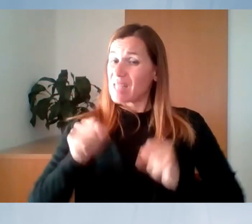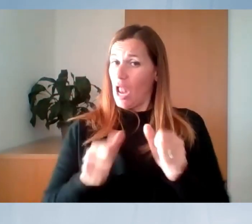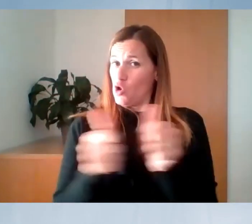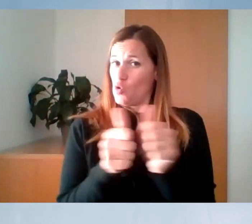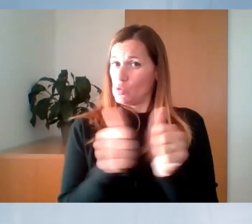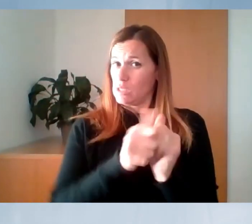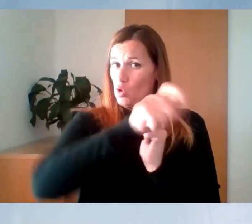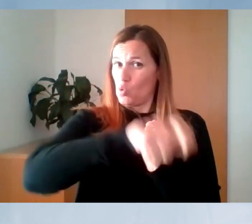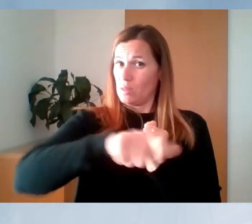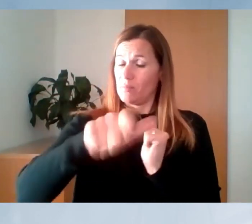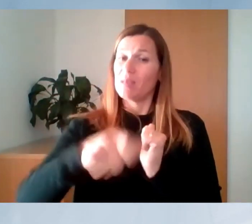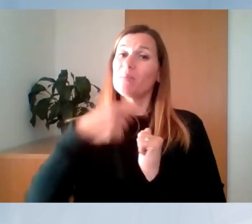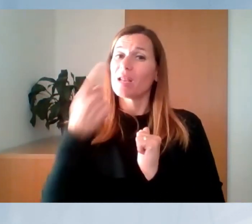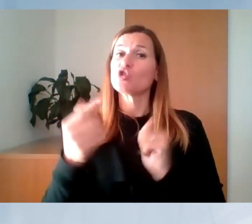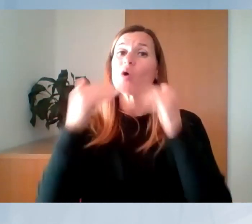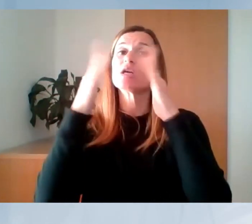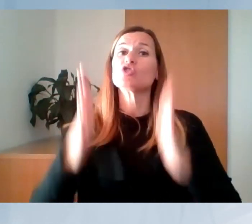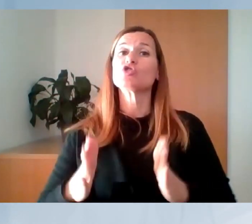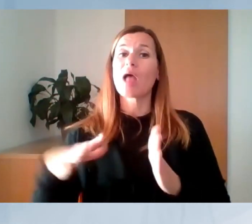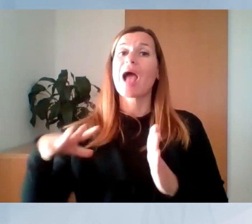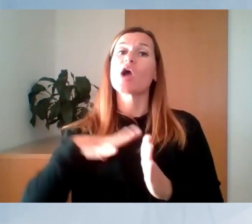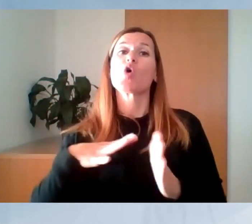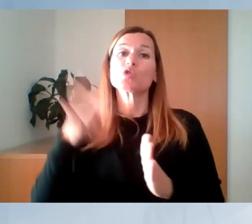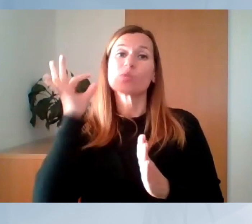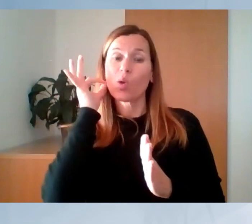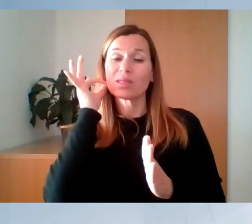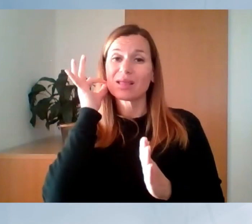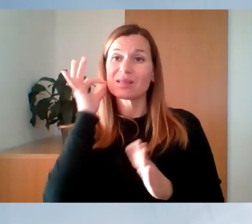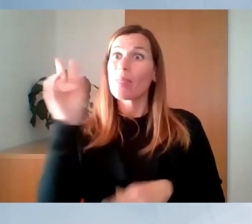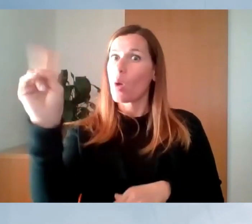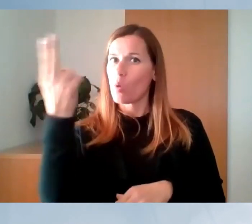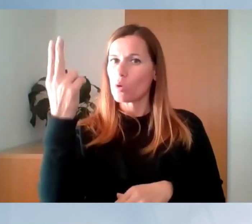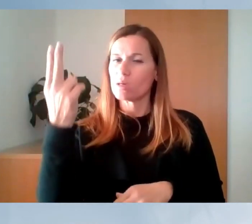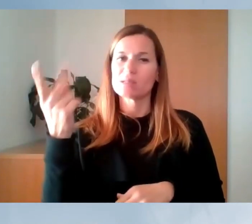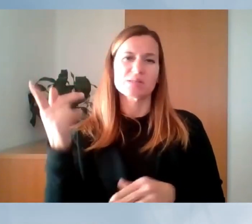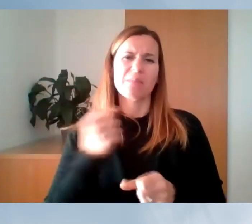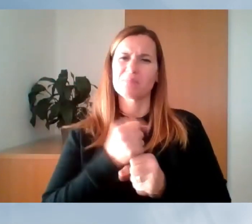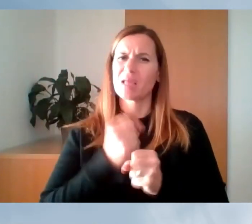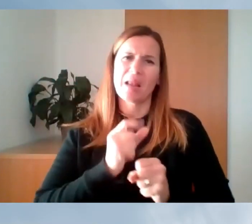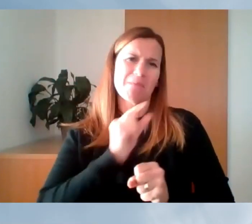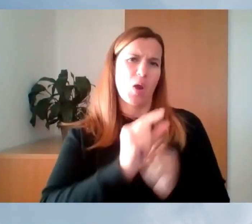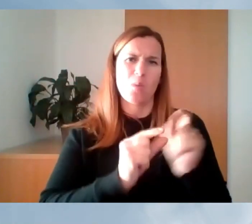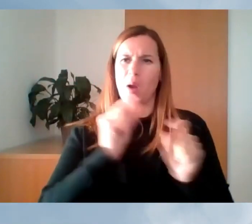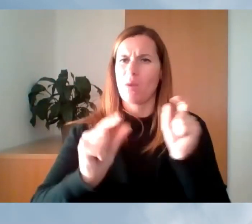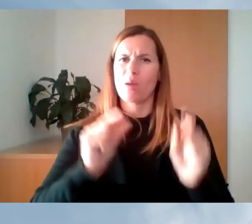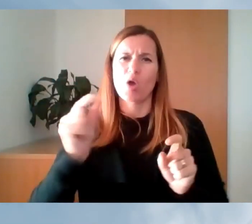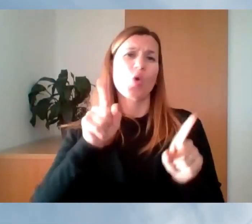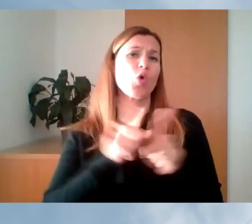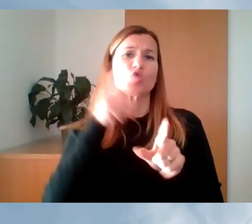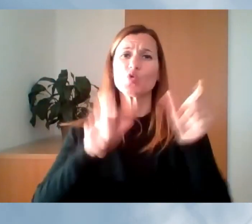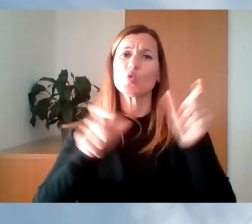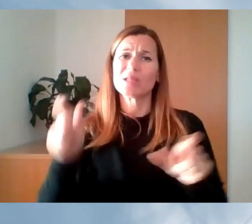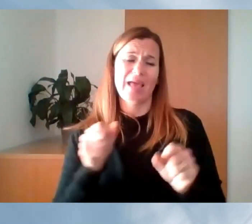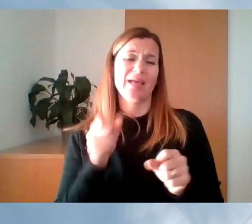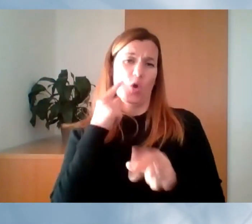s temi ljudmi v domu, jim pa rečejo hišna gospodinja, nov poklic, ki vsega pomalem, tako kot ljudje doma,